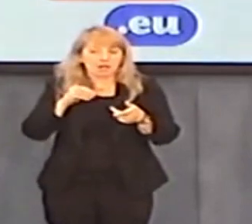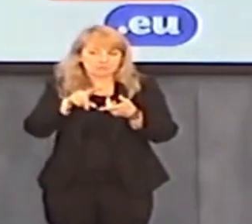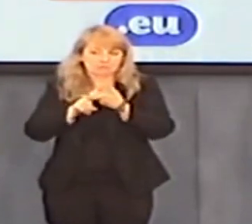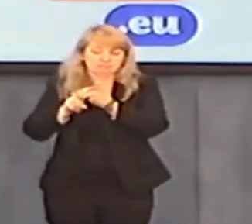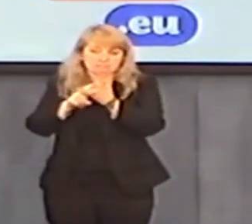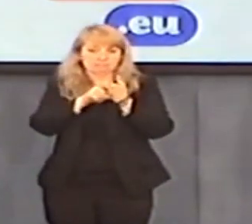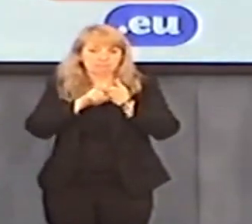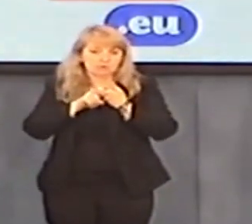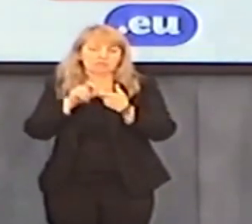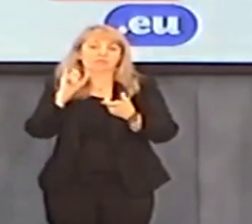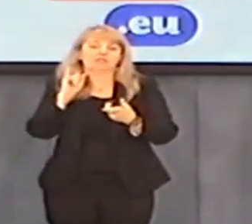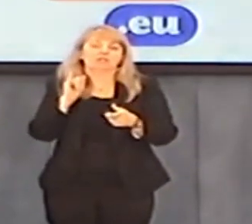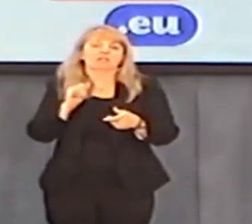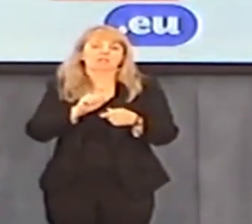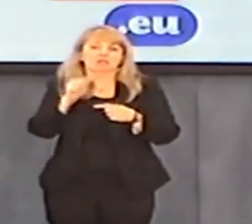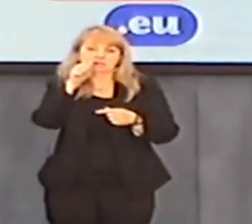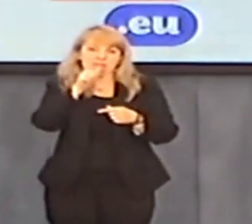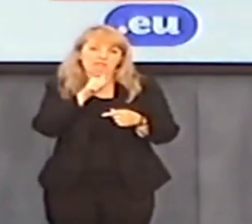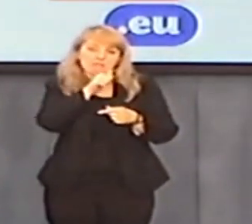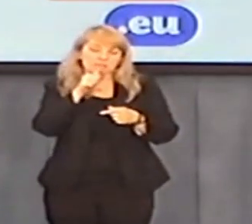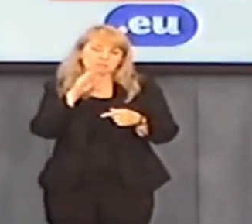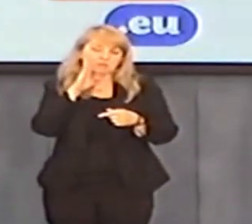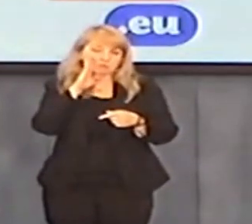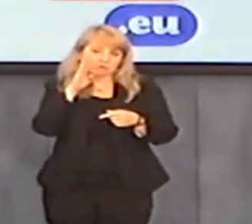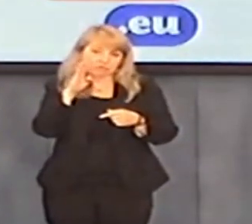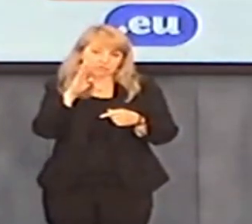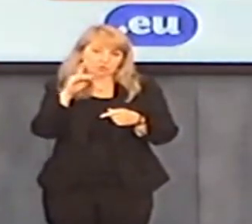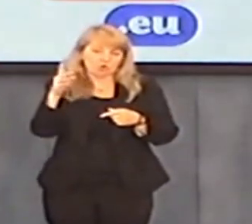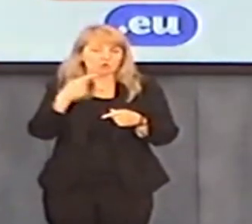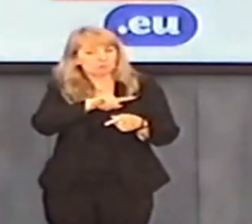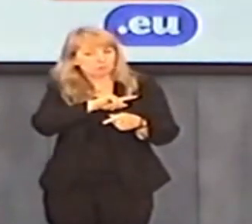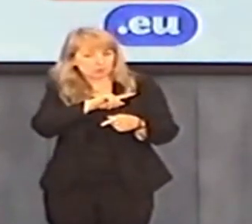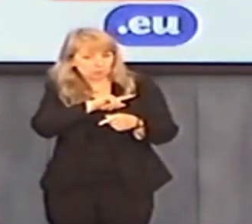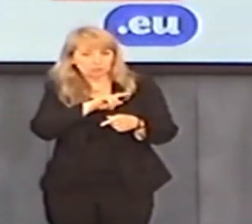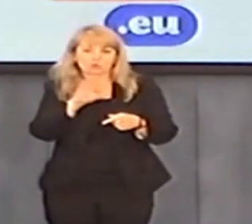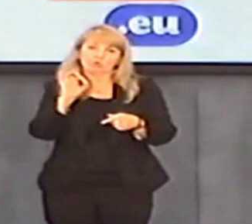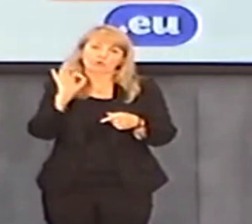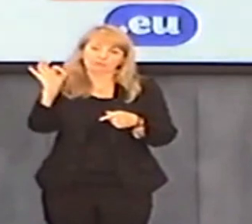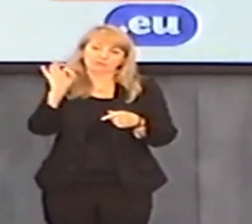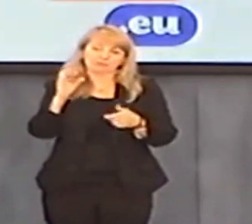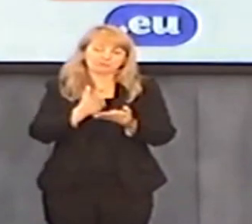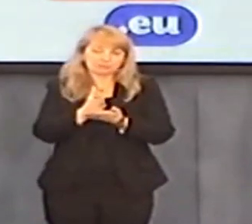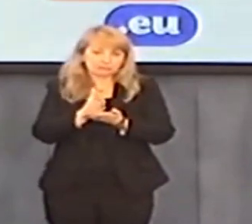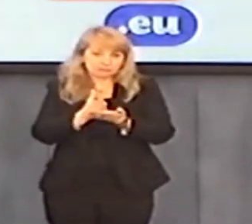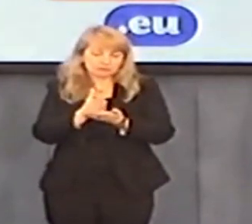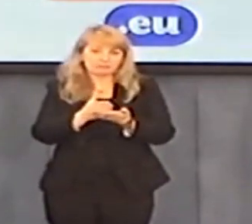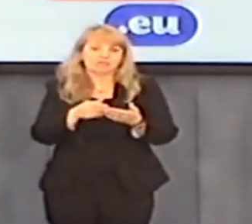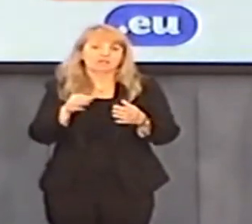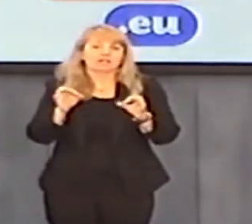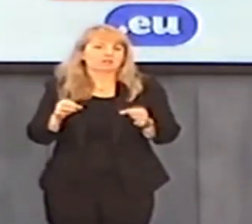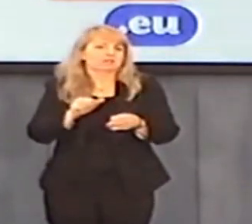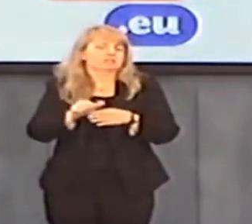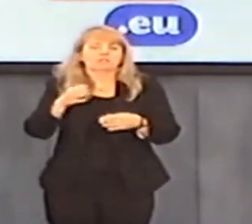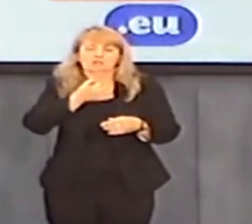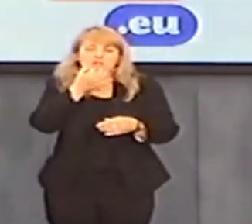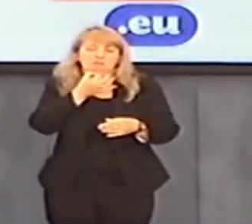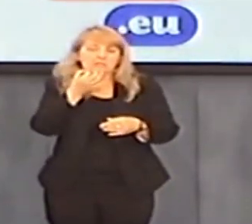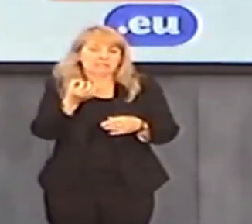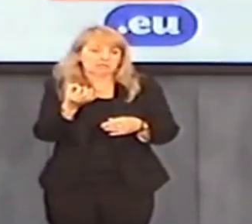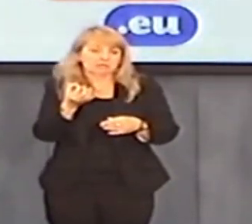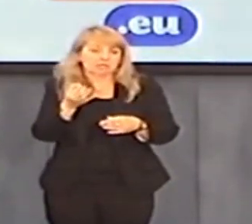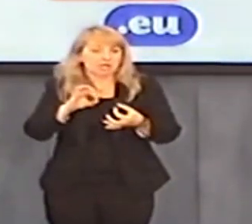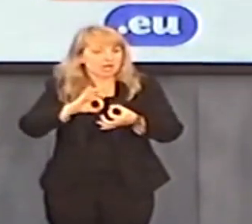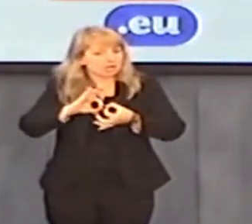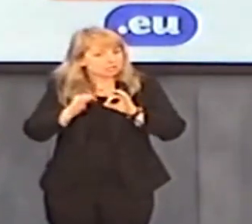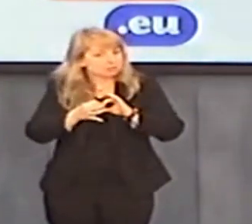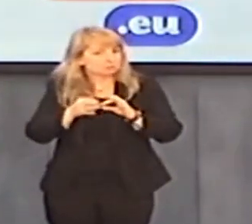jakąś wyjątkową relację, dbają o swoich wiernych. Więc powstaje pytanie, czy gdyby